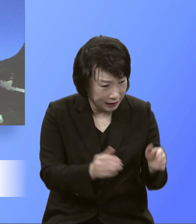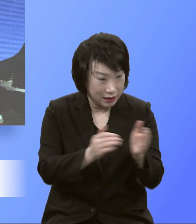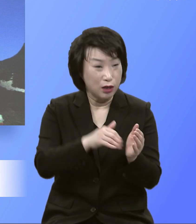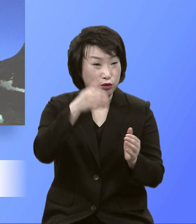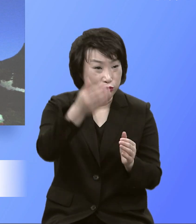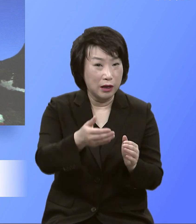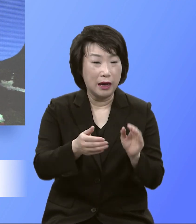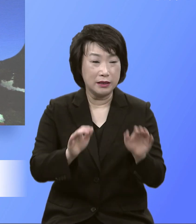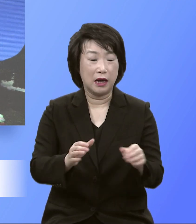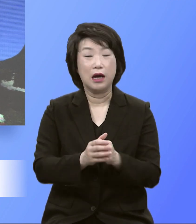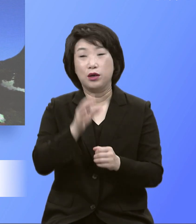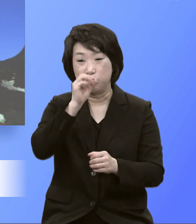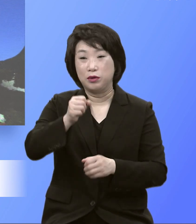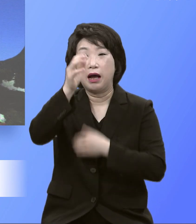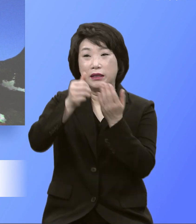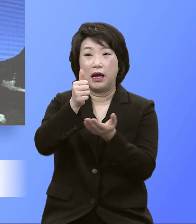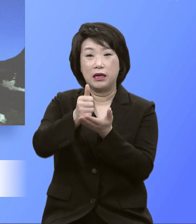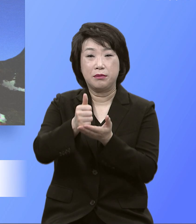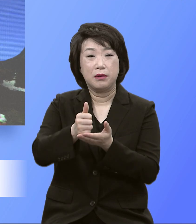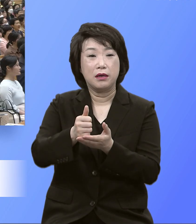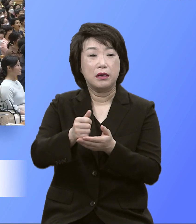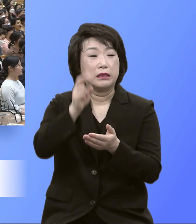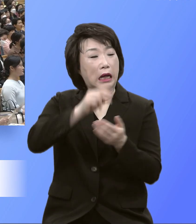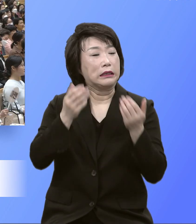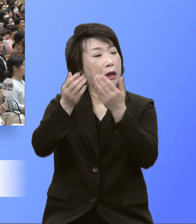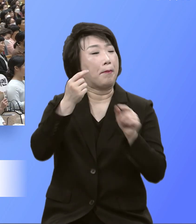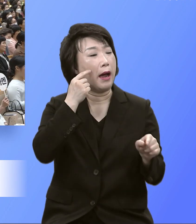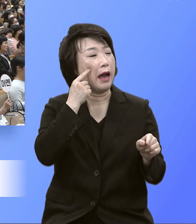다음에 좋으신 하나님을 얘기해.